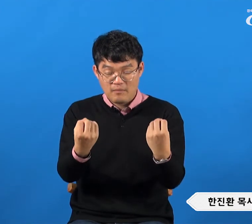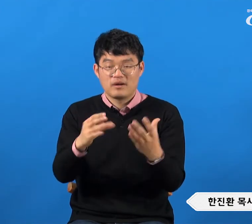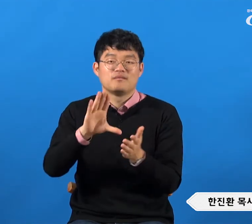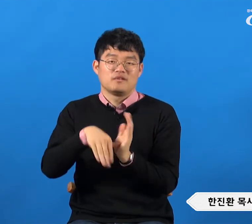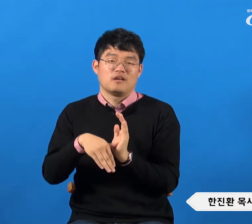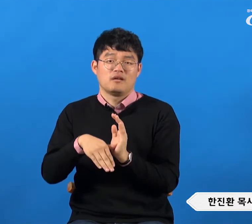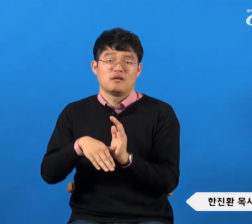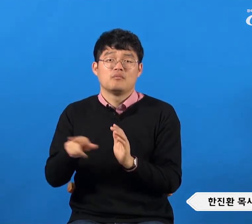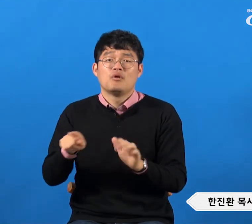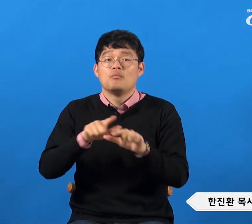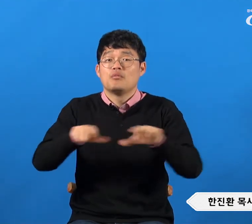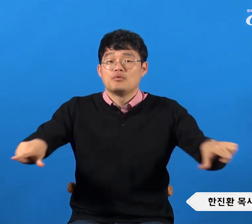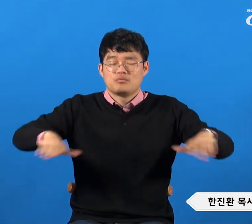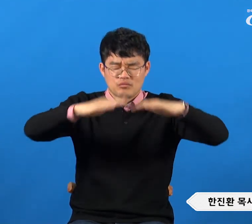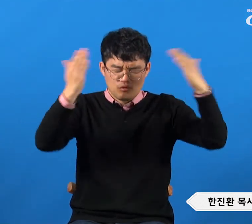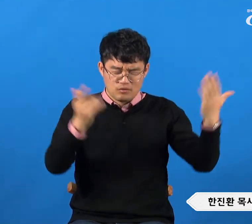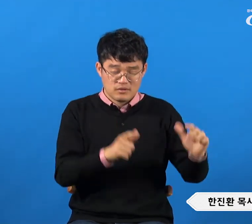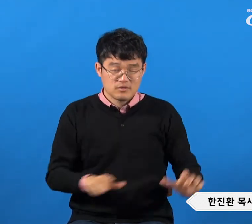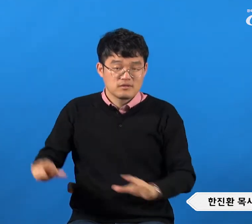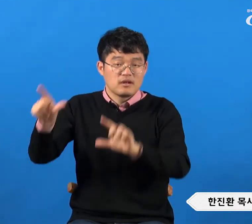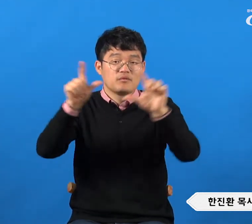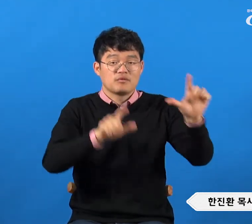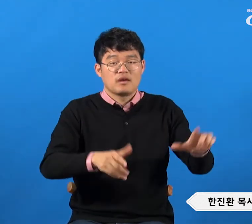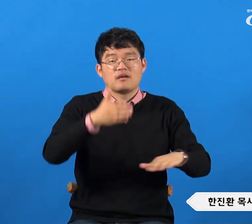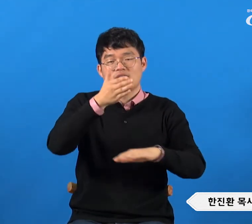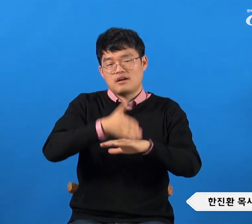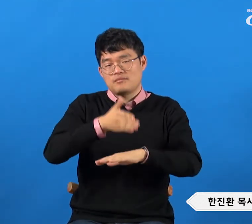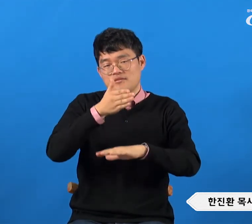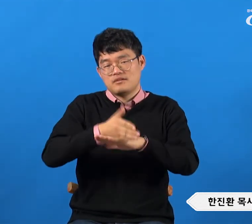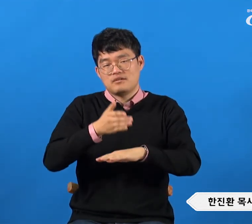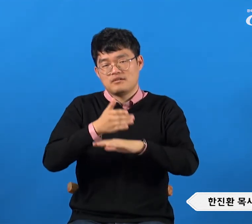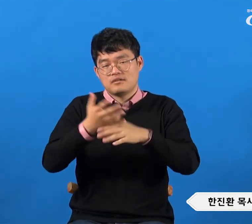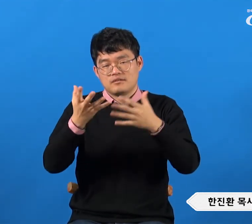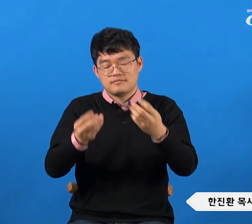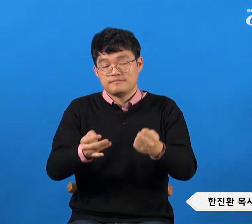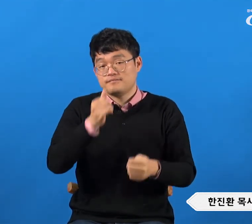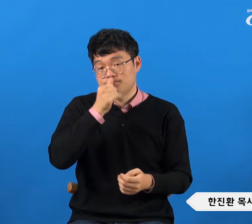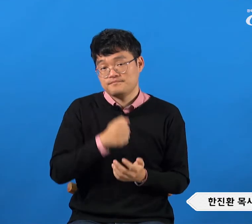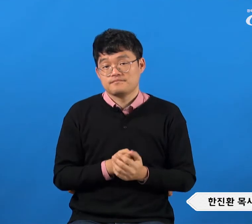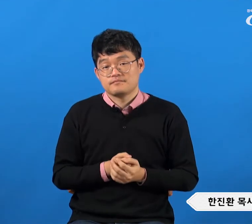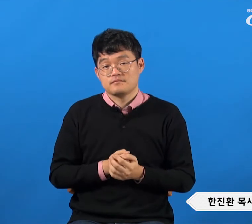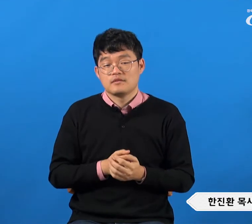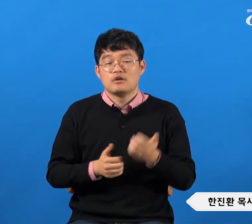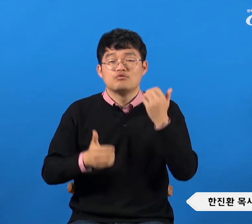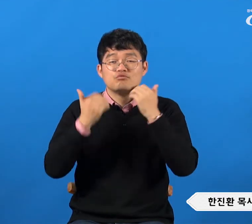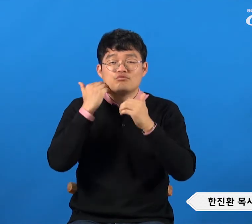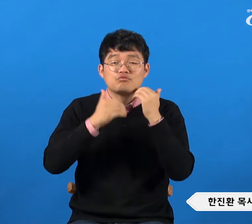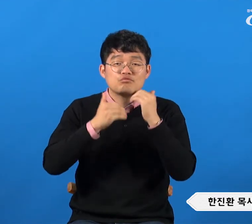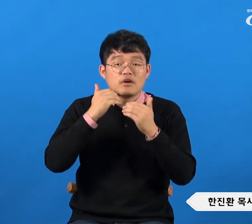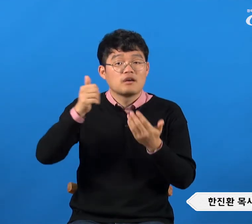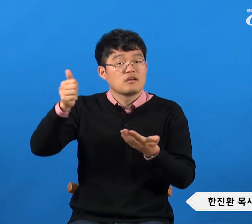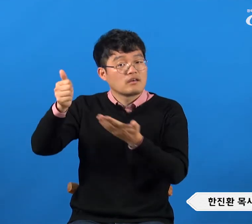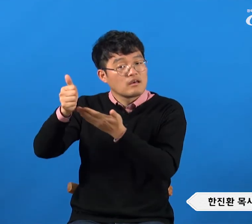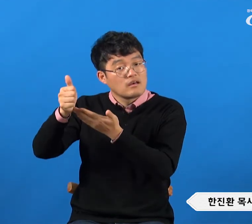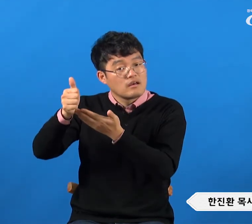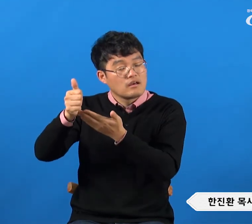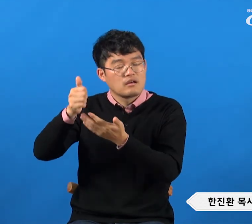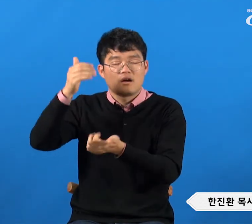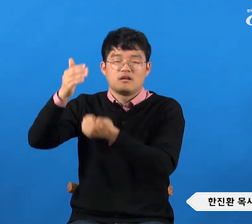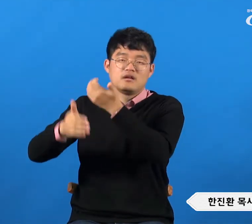일상의 모든 삶 속에 감사가 살아 숨쉬고 있습니다. 그건 누구에게 감사할